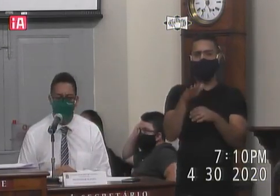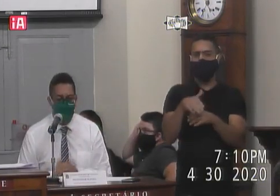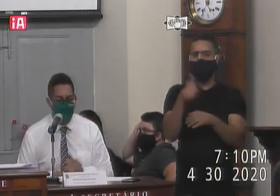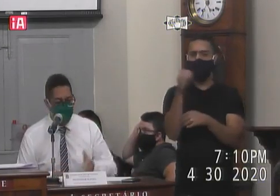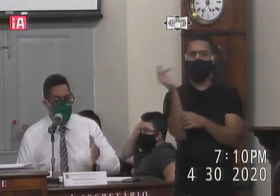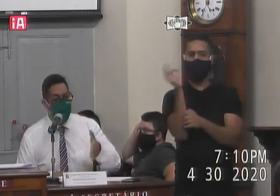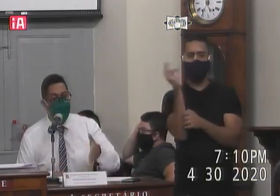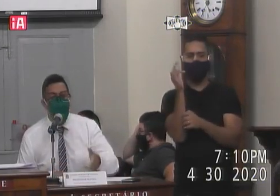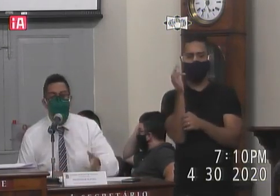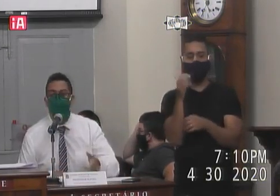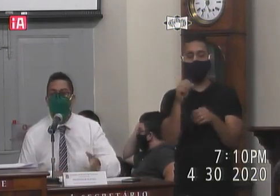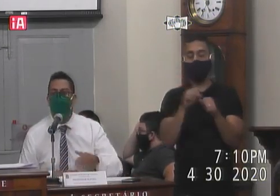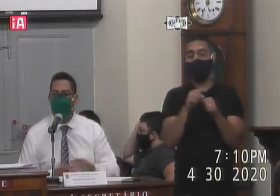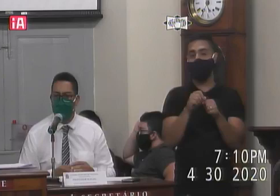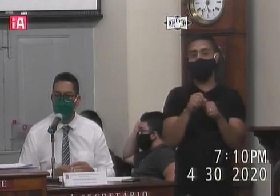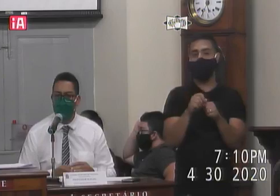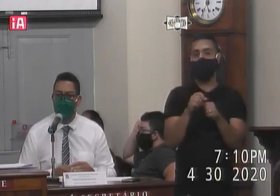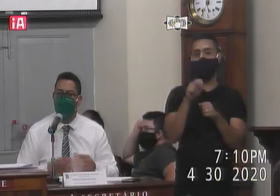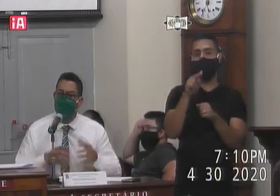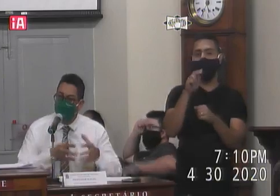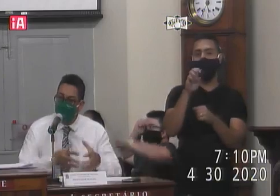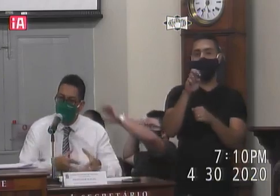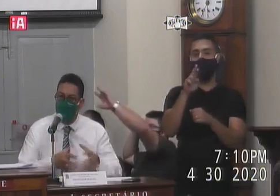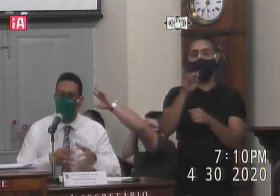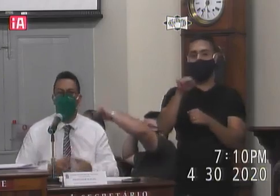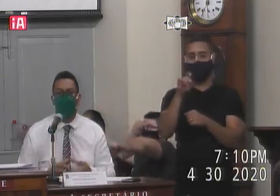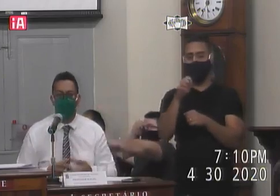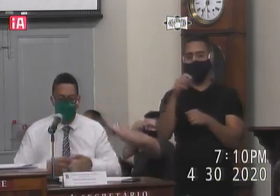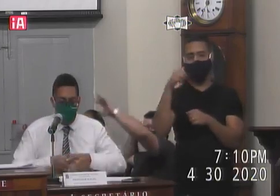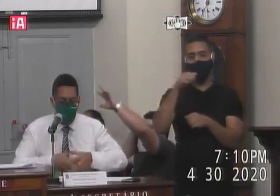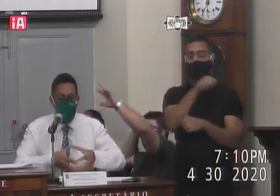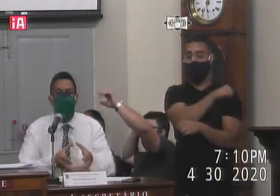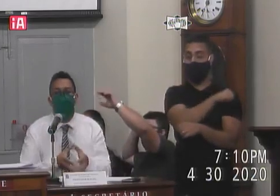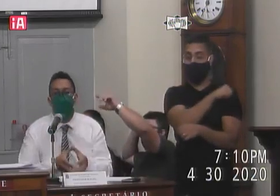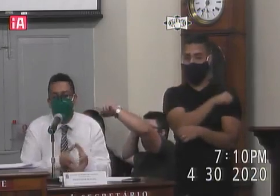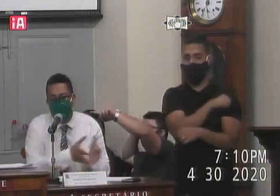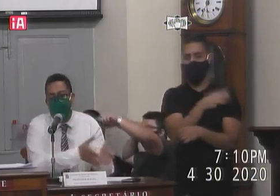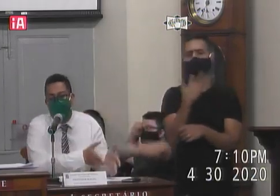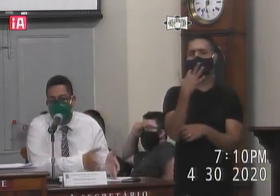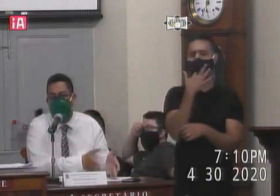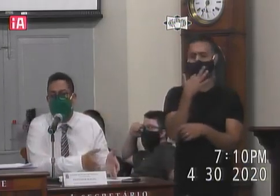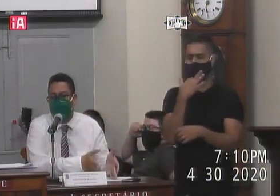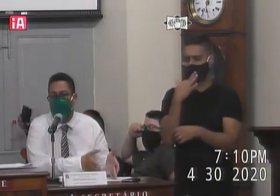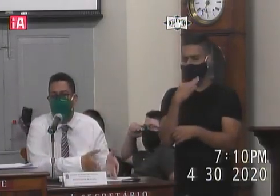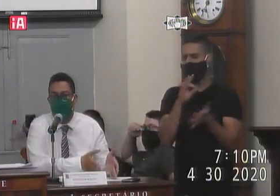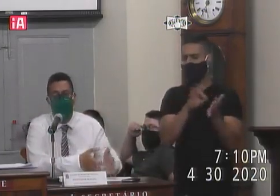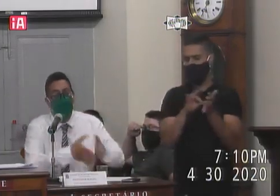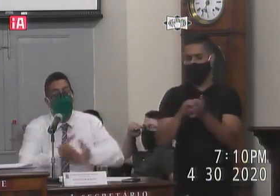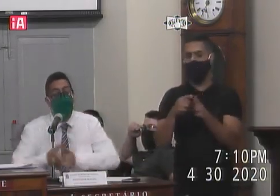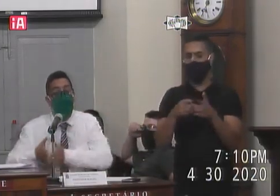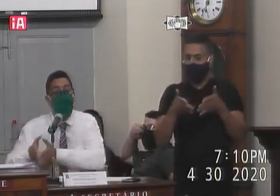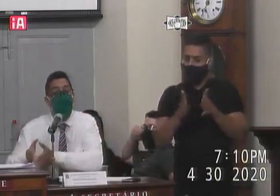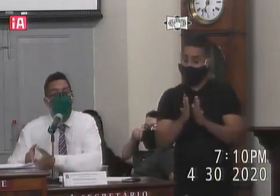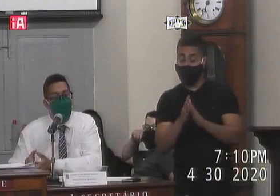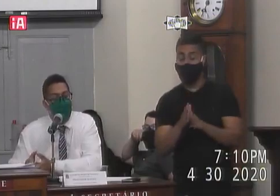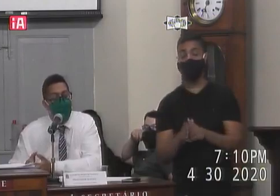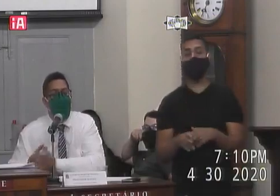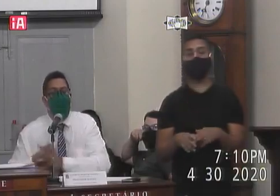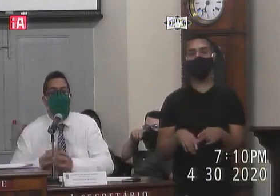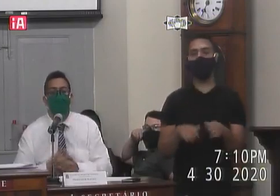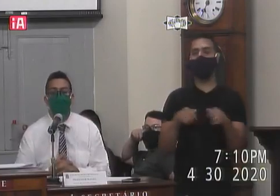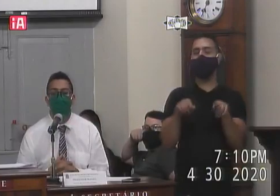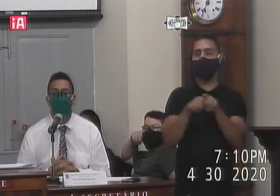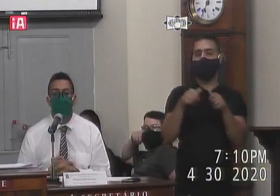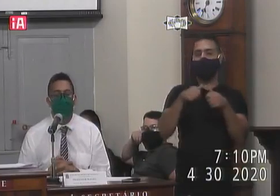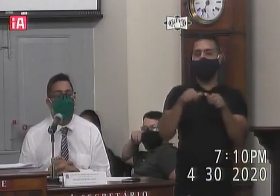país. Fiz o meu mestrado na UERJ, no Rio de Janeiro, onde eu conheço aquela realidade, pois nasci lá, e fiquei